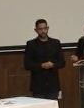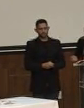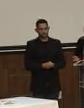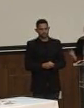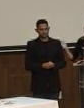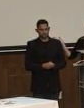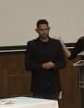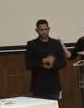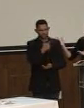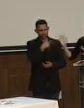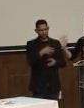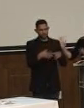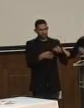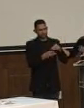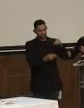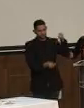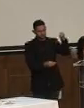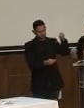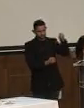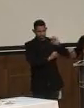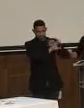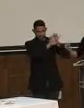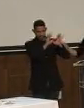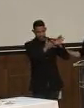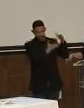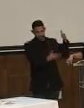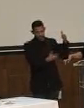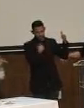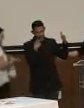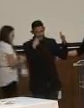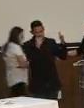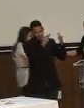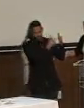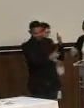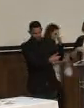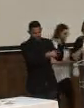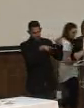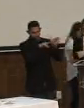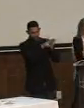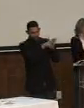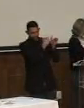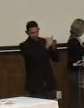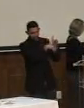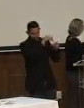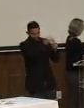De novo, gente, saquinho transparente, tá? Tudo limpo, vocês vejam.